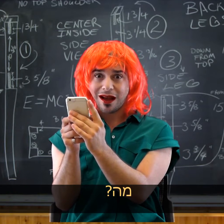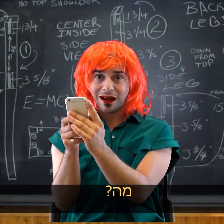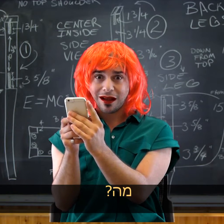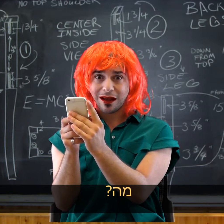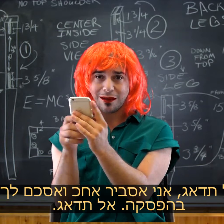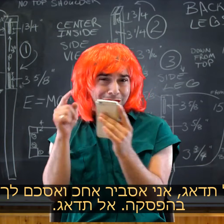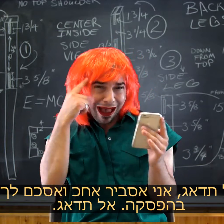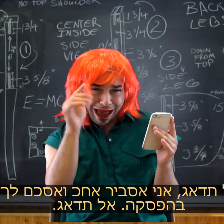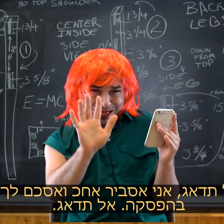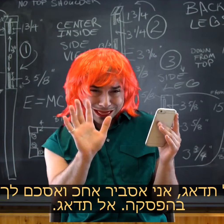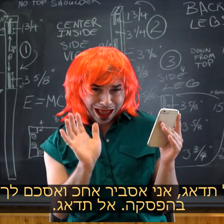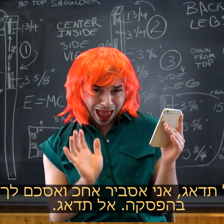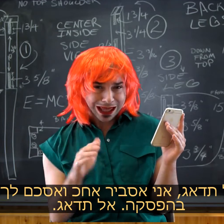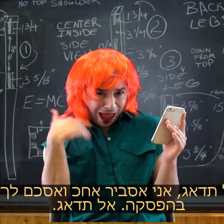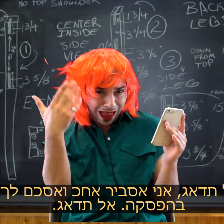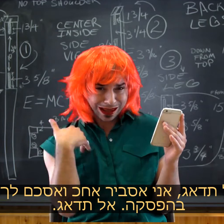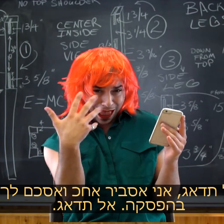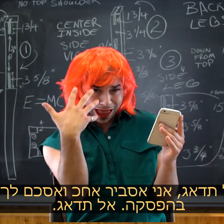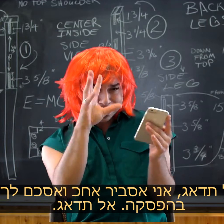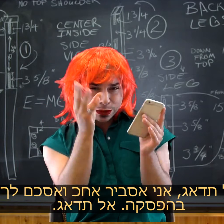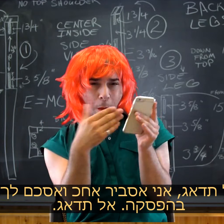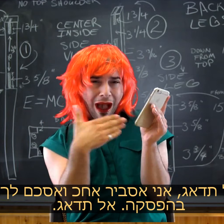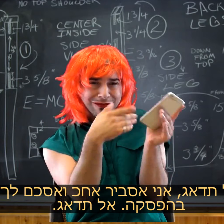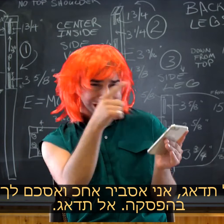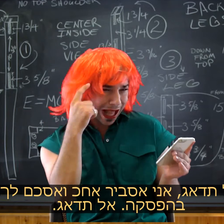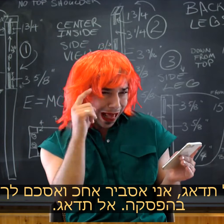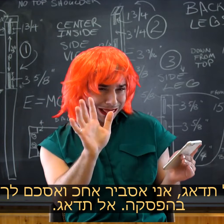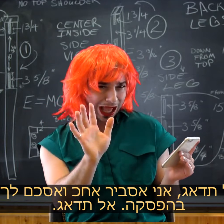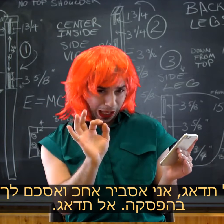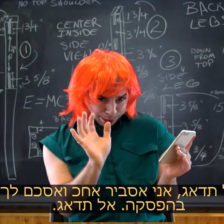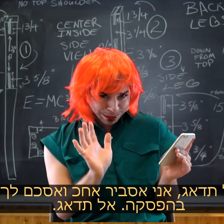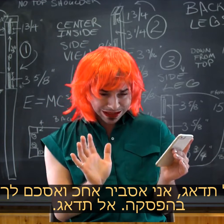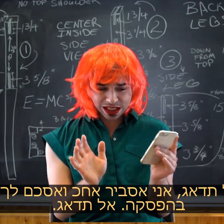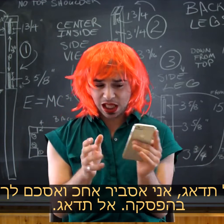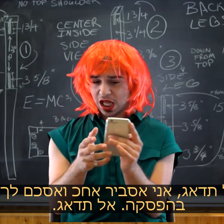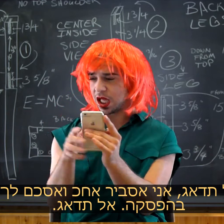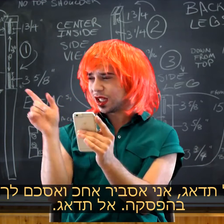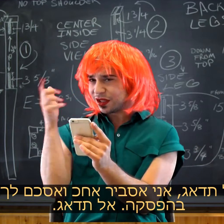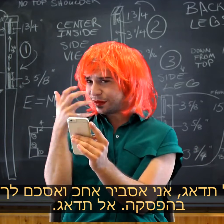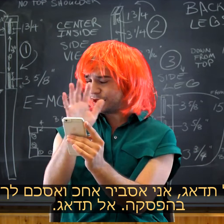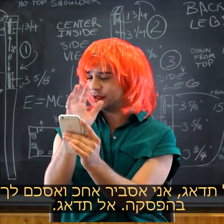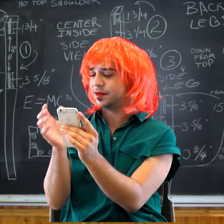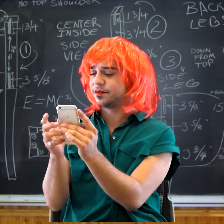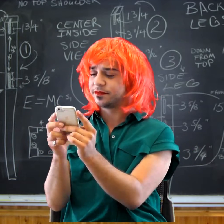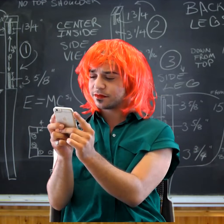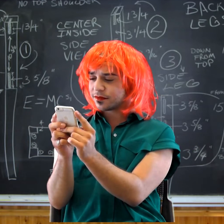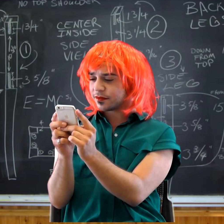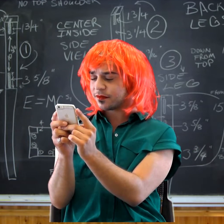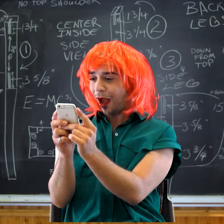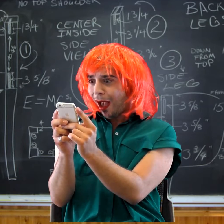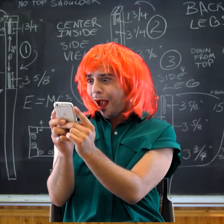מה? אל תדאג, אני אסביר אחר כך ואסכם לך. בהפסקה, אל תדאג.